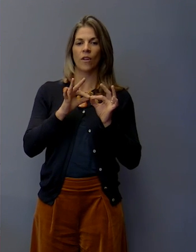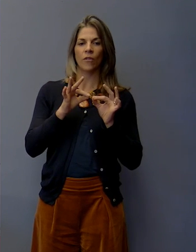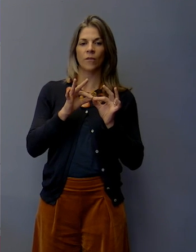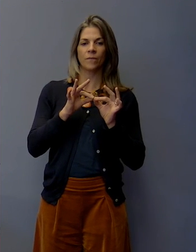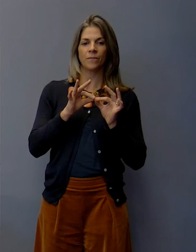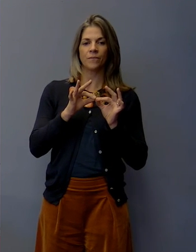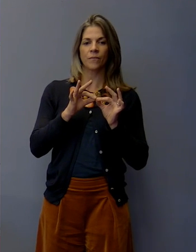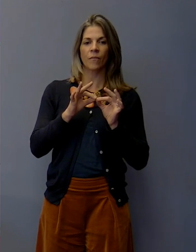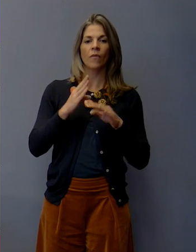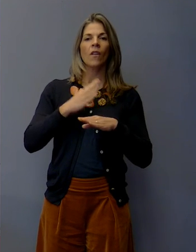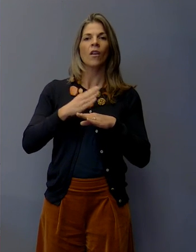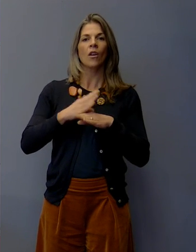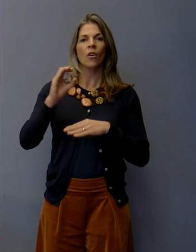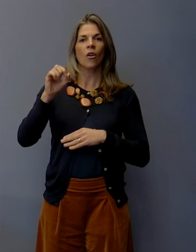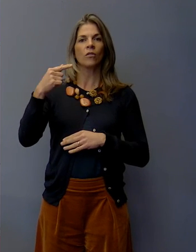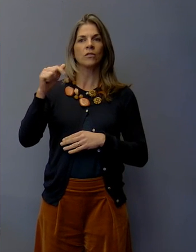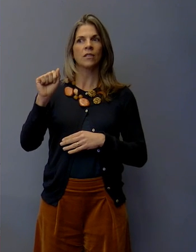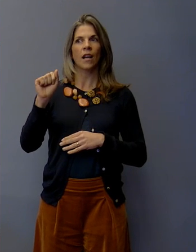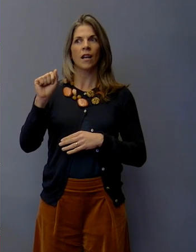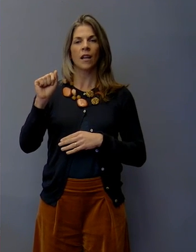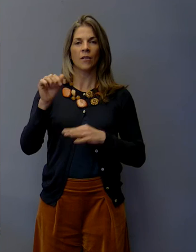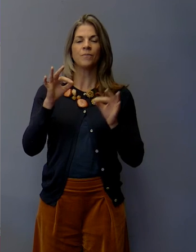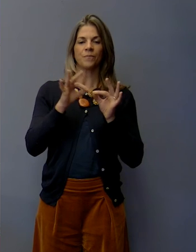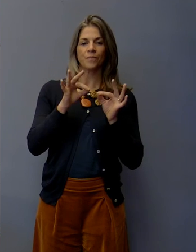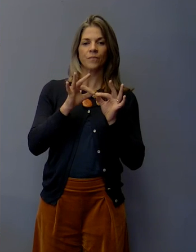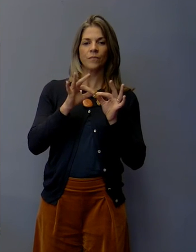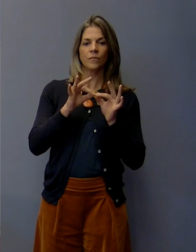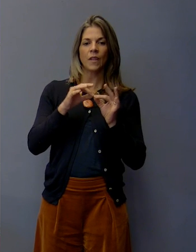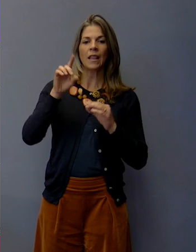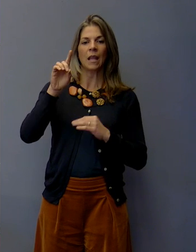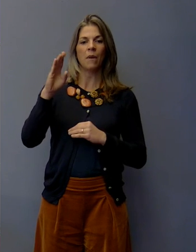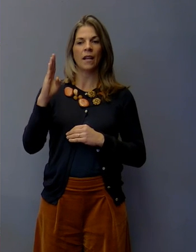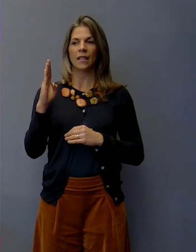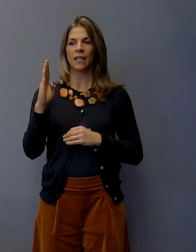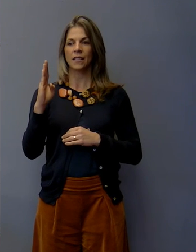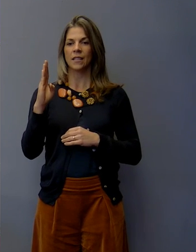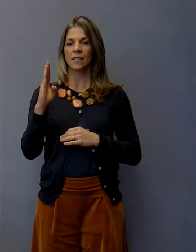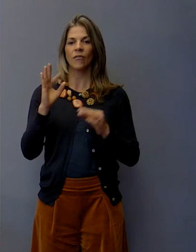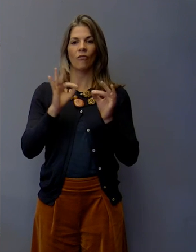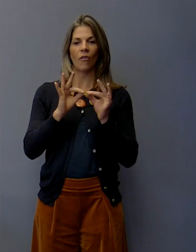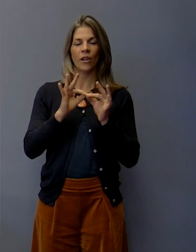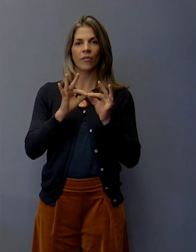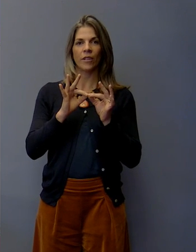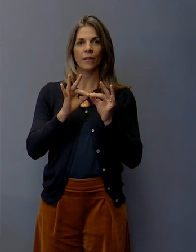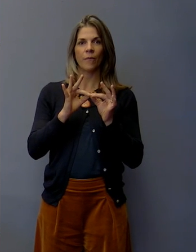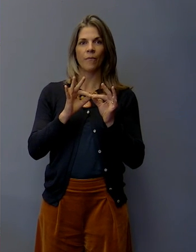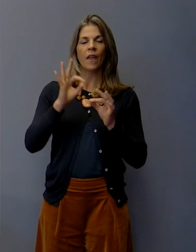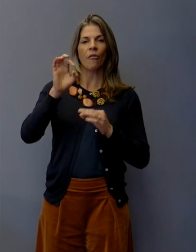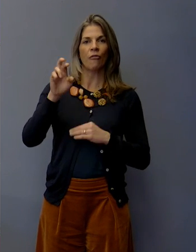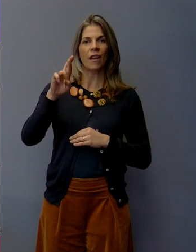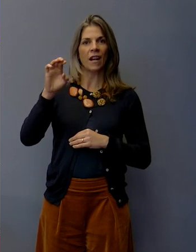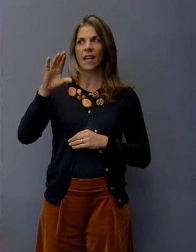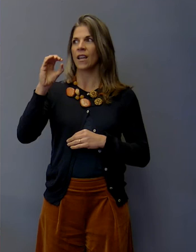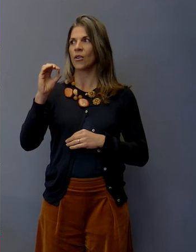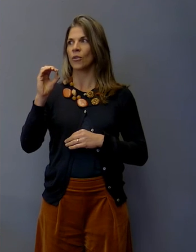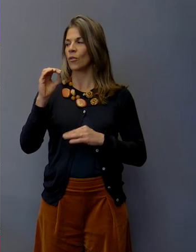consigliere costa favorevole consigliere de benedictis consigliere ferrero